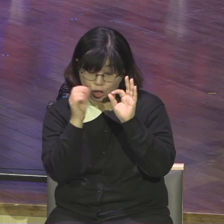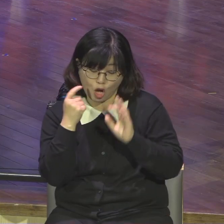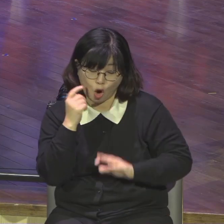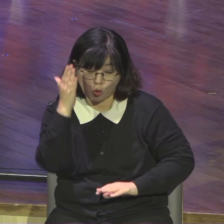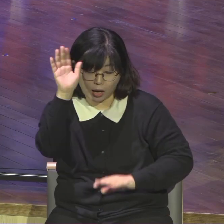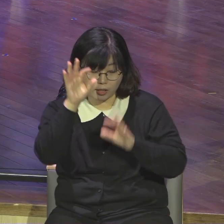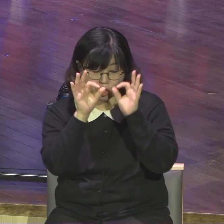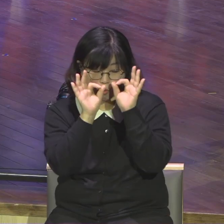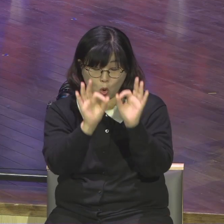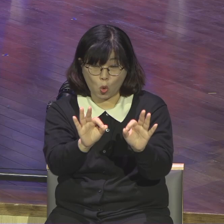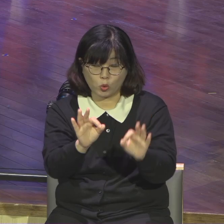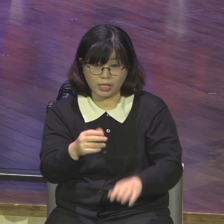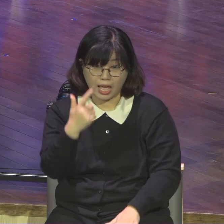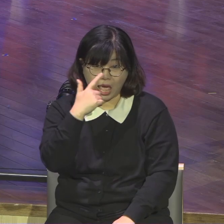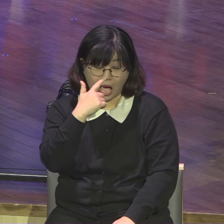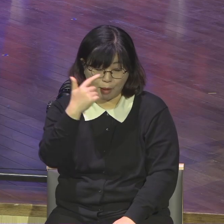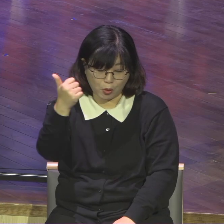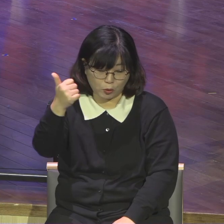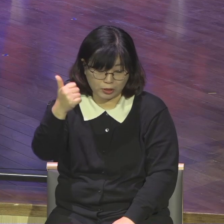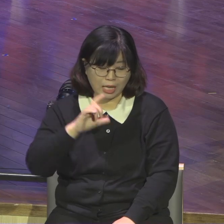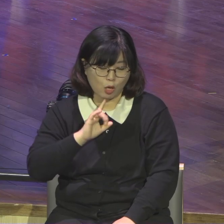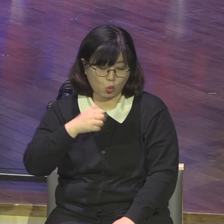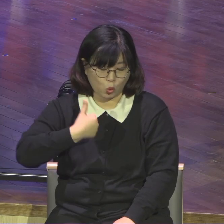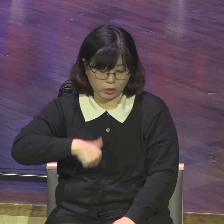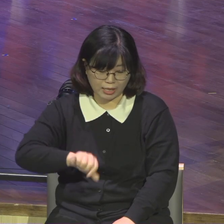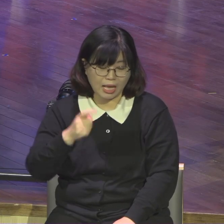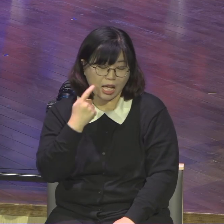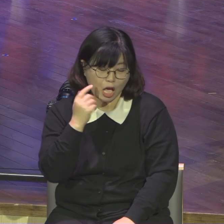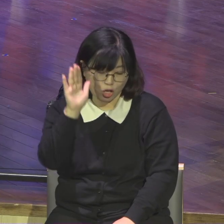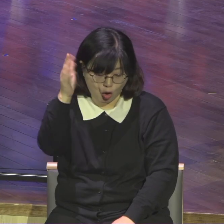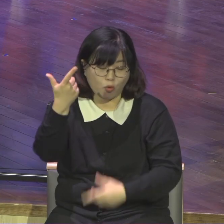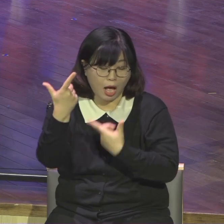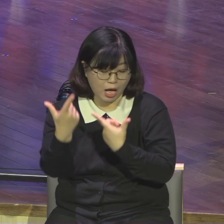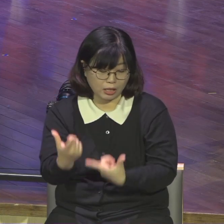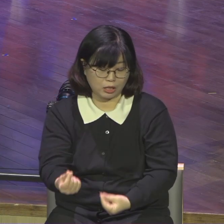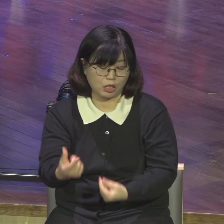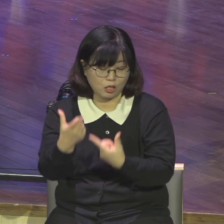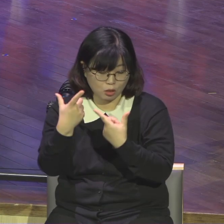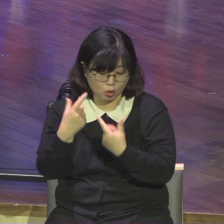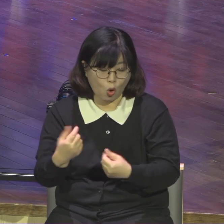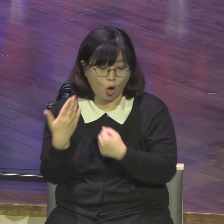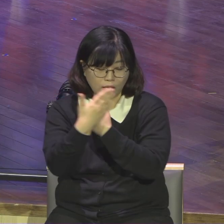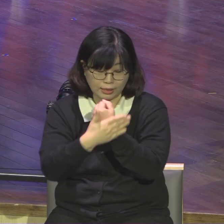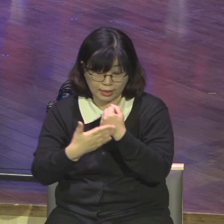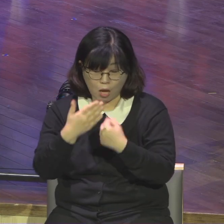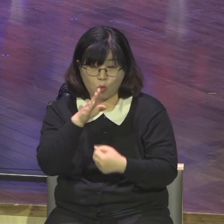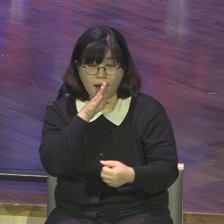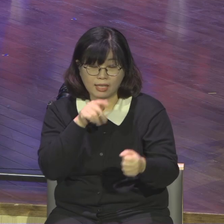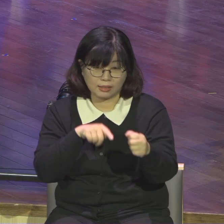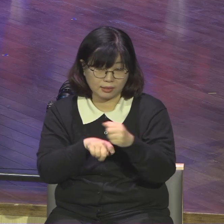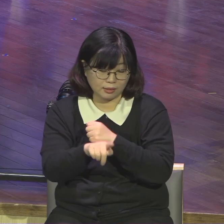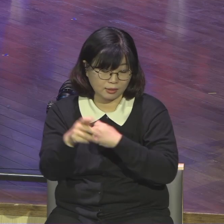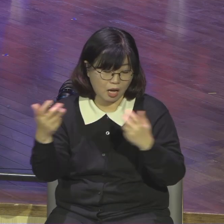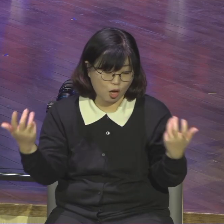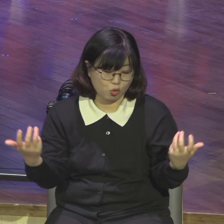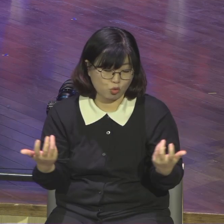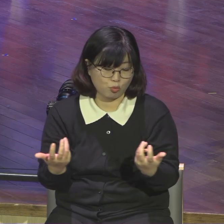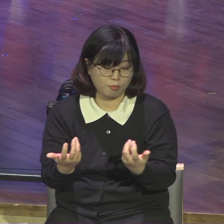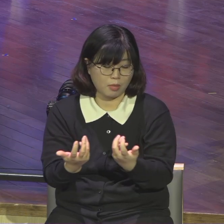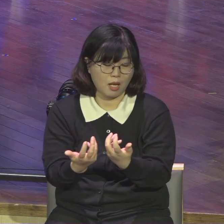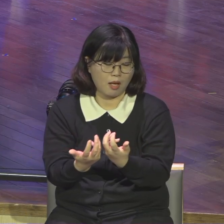그의 영광을 보니 아버지의 독생자의 영광이요 은혜와